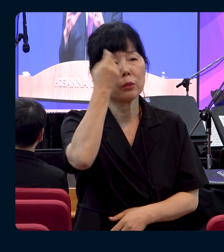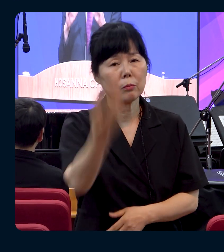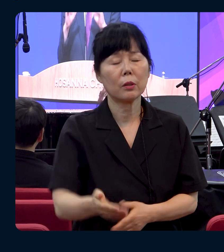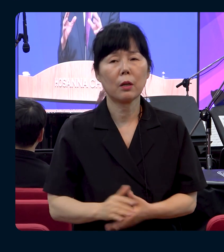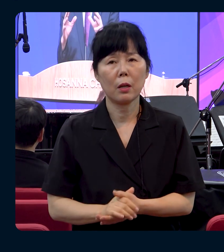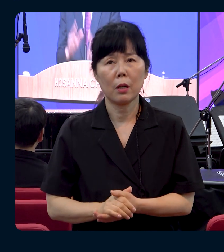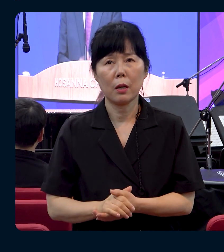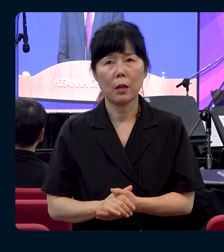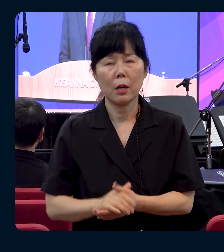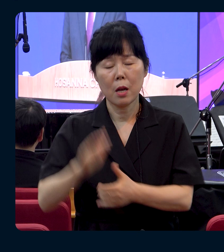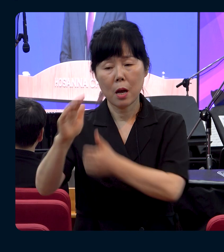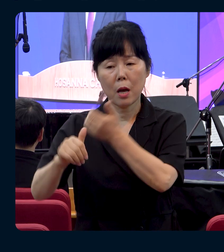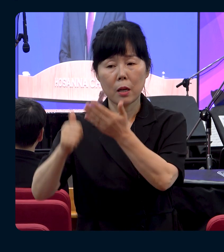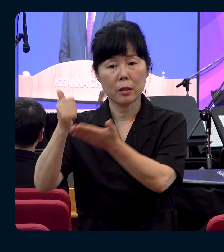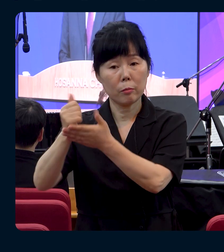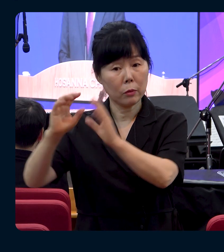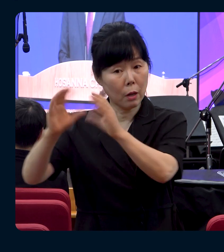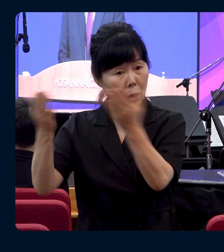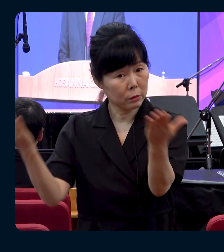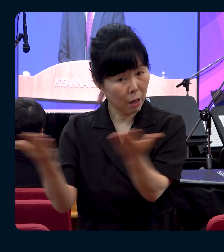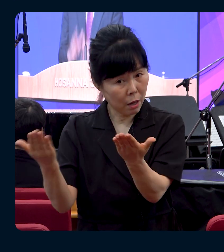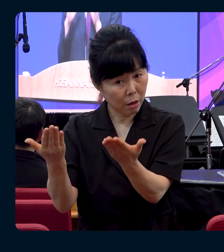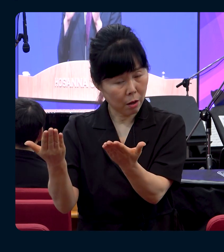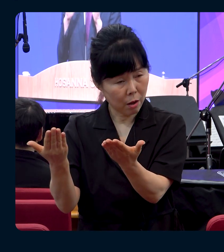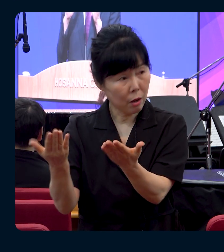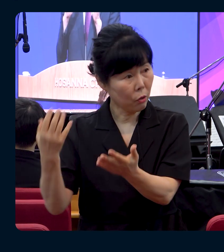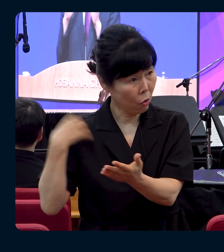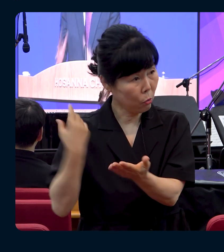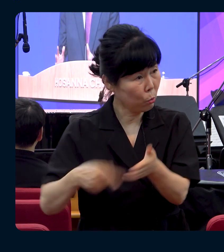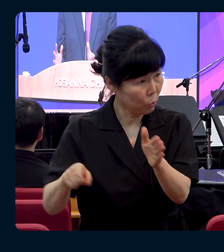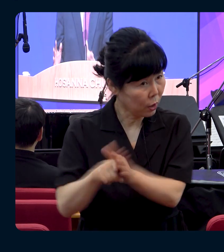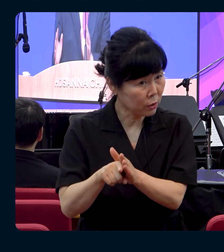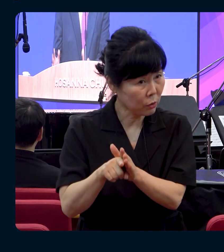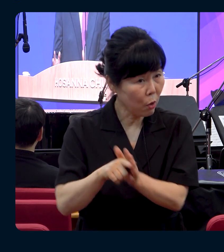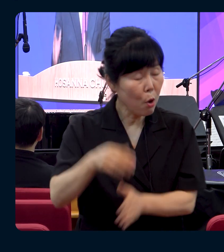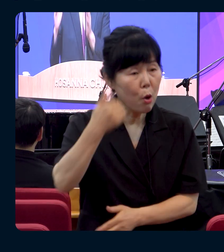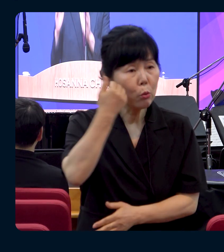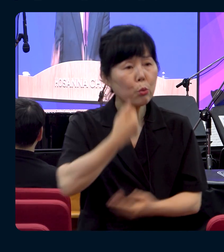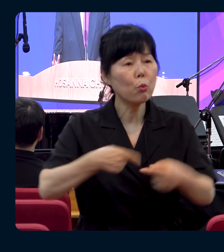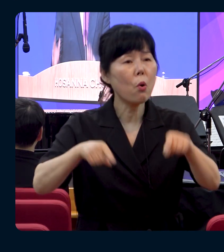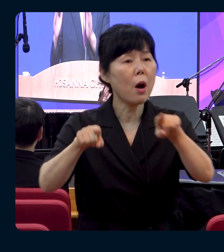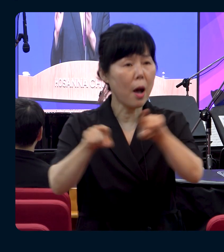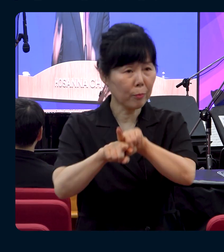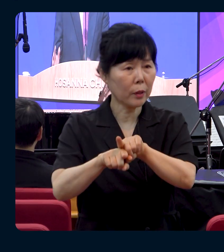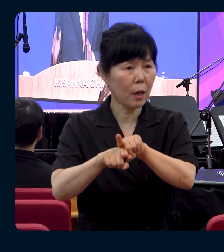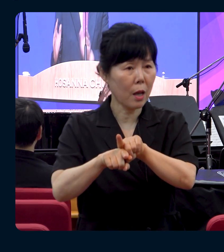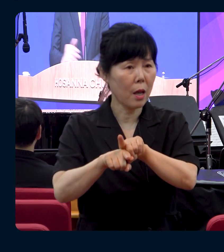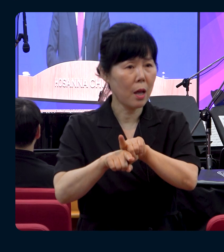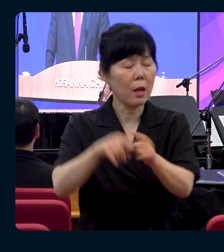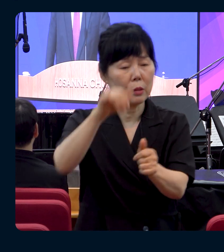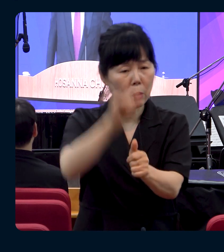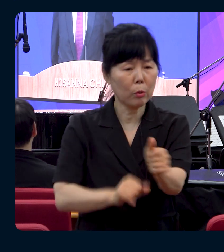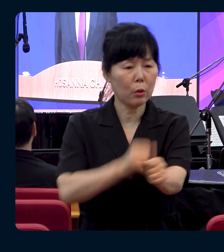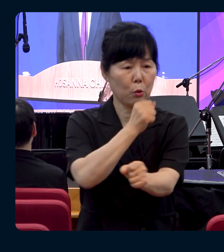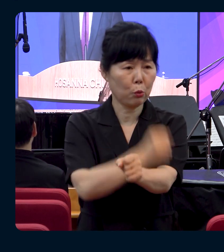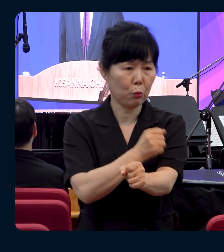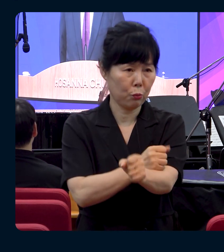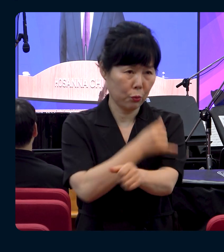하나님의 나라의 밭을 갈기 위해서 지금 당신은 누구하고 함께 멍에를 메고 있습니까?